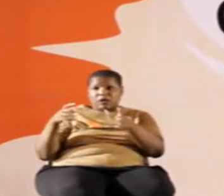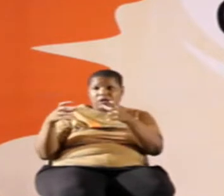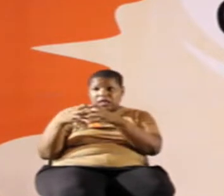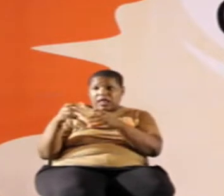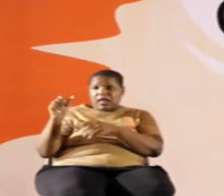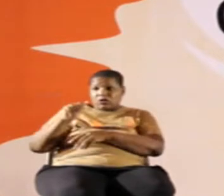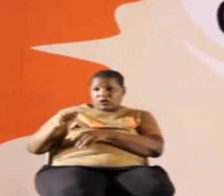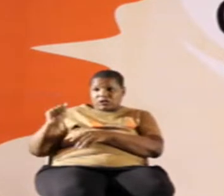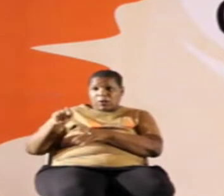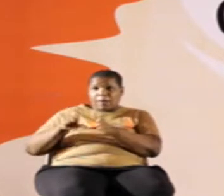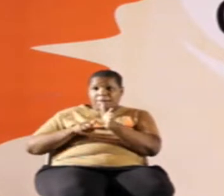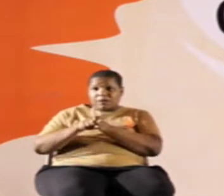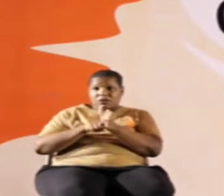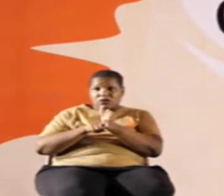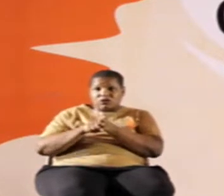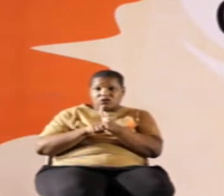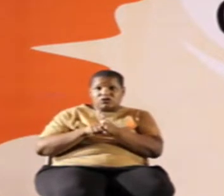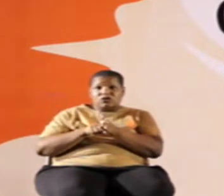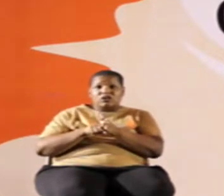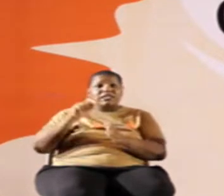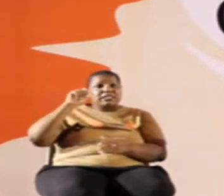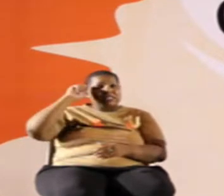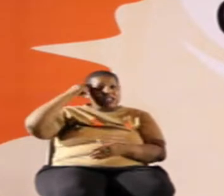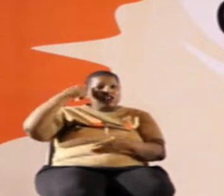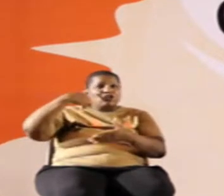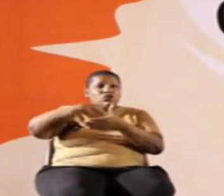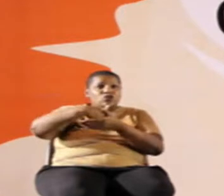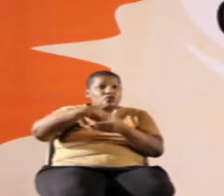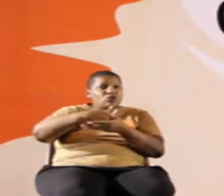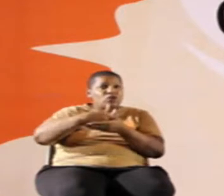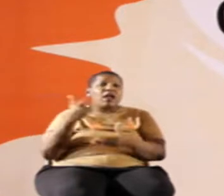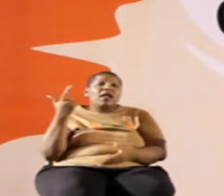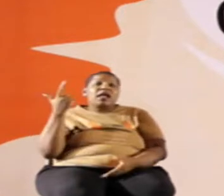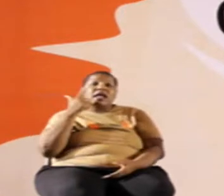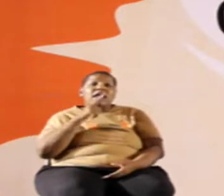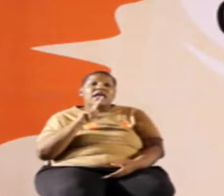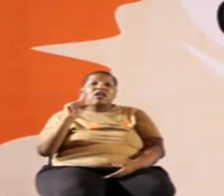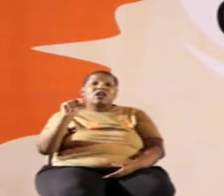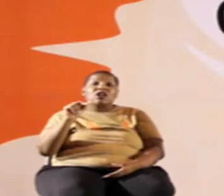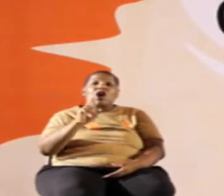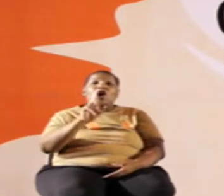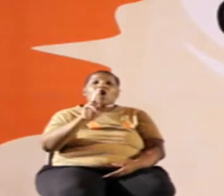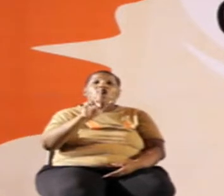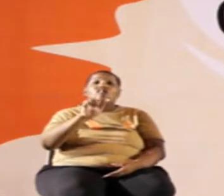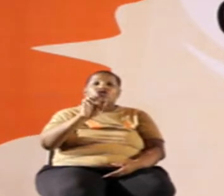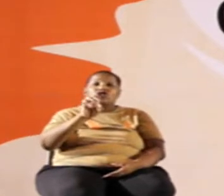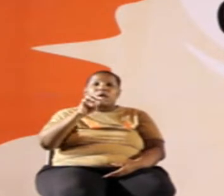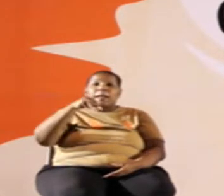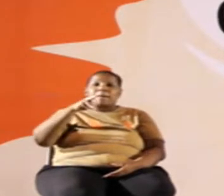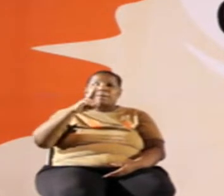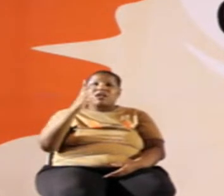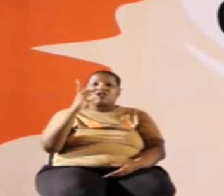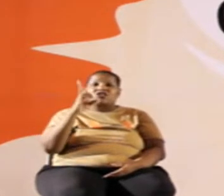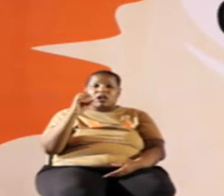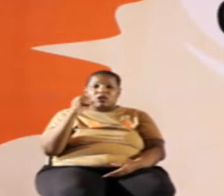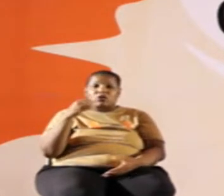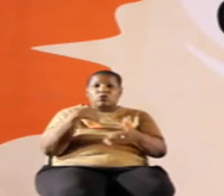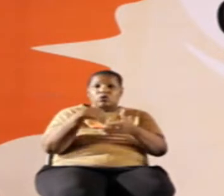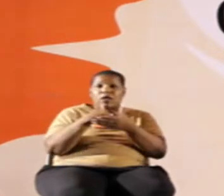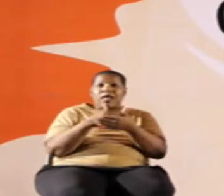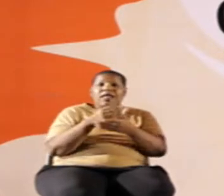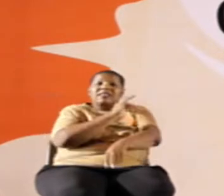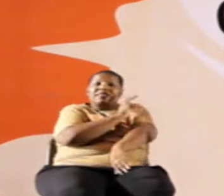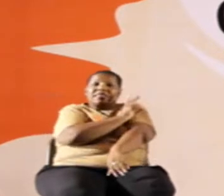pesquisadores negros e um jogador de futebol que ganhou dinheiro com o futebol, chamado Roger Machado, e virou técnico de